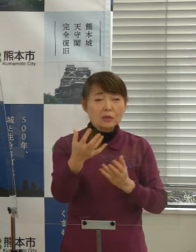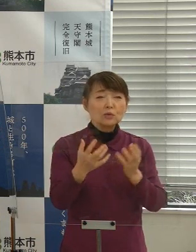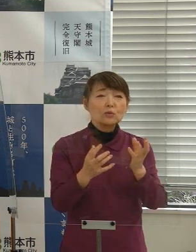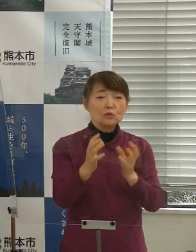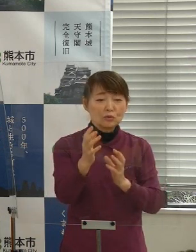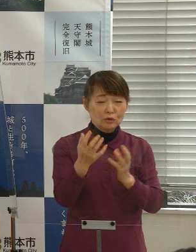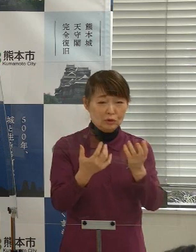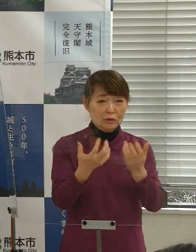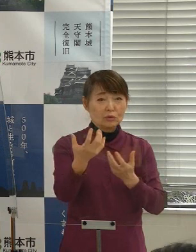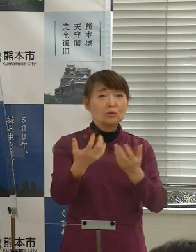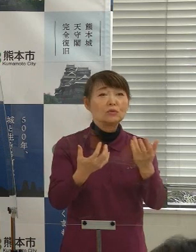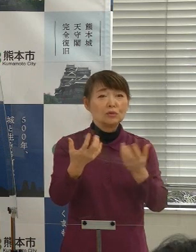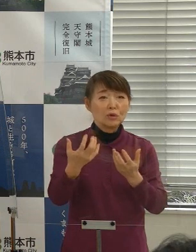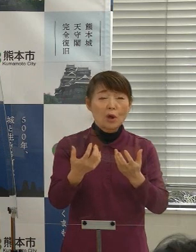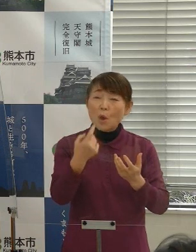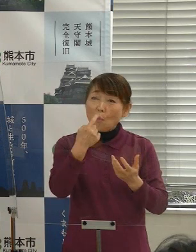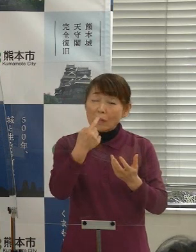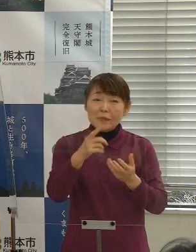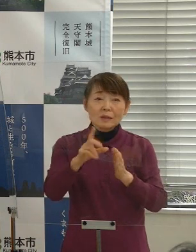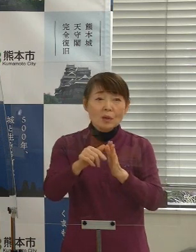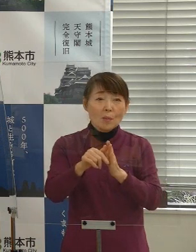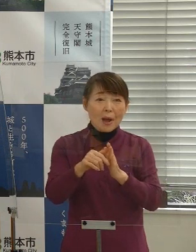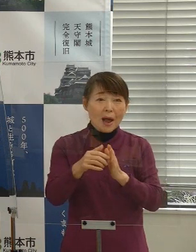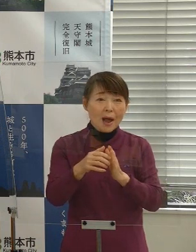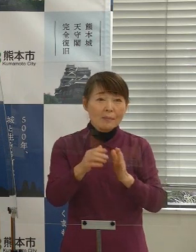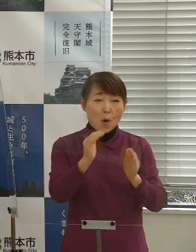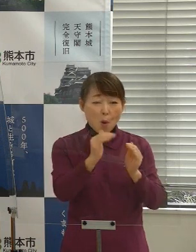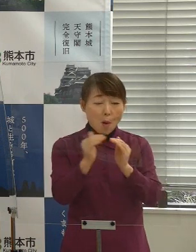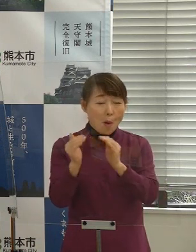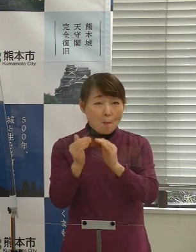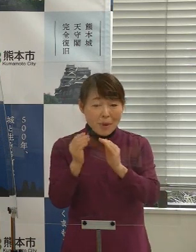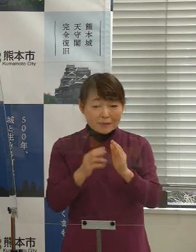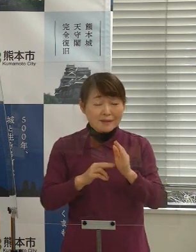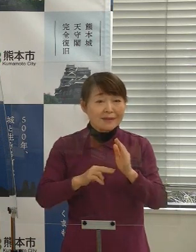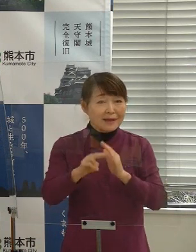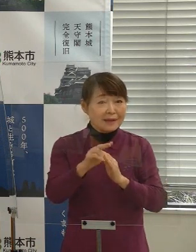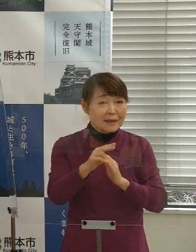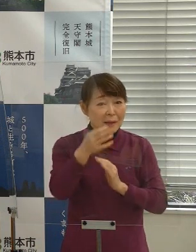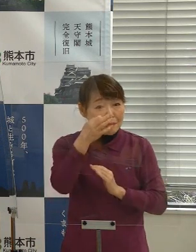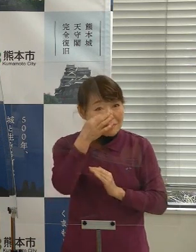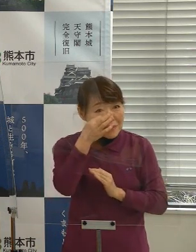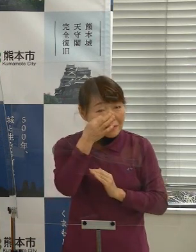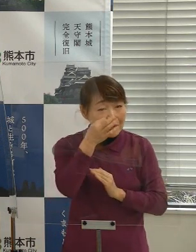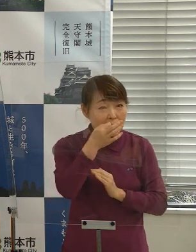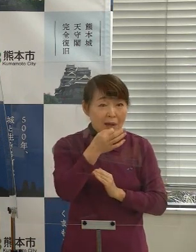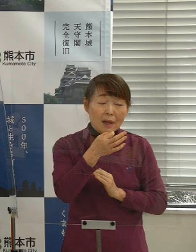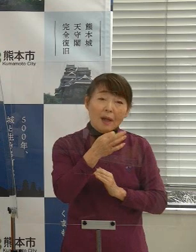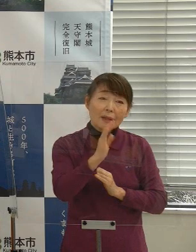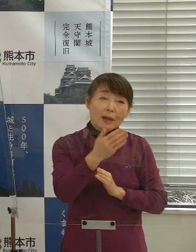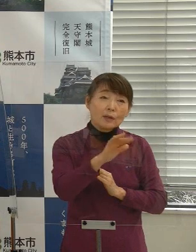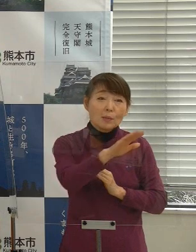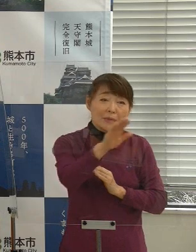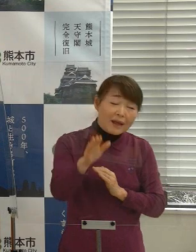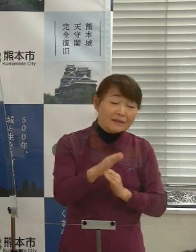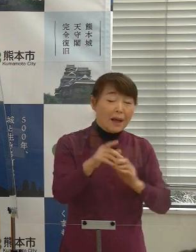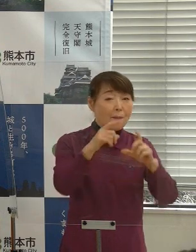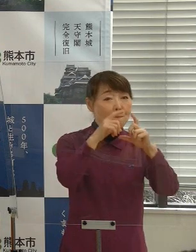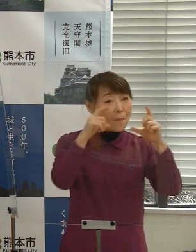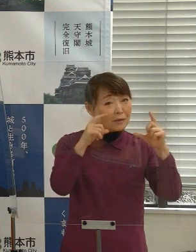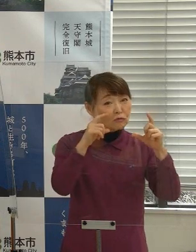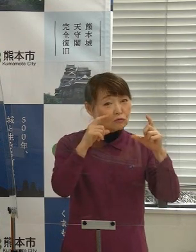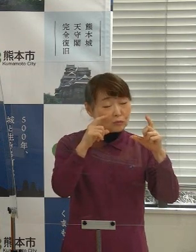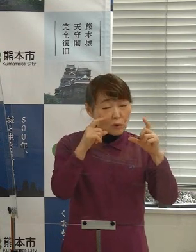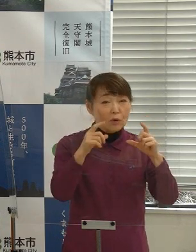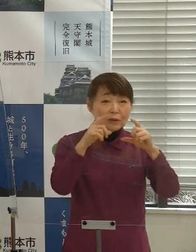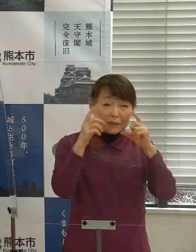さん、私も少し街に出て、見てみましたけれども、多くの皆さんが、まあ、ちゃんとマスクをつけながら、会話をしたり、